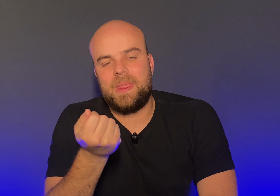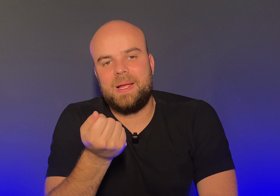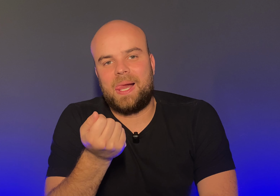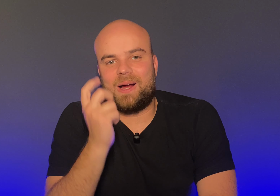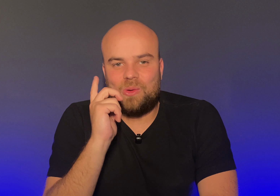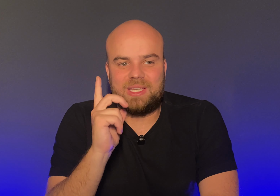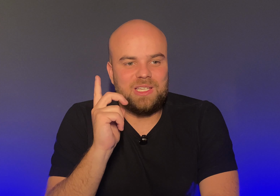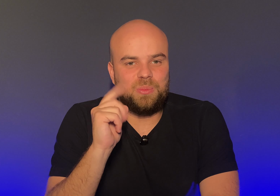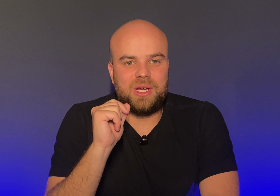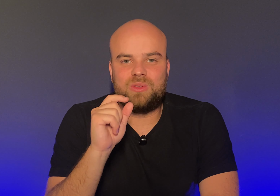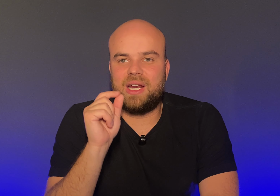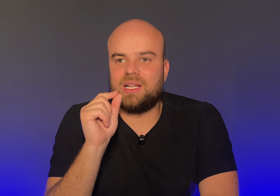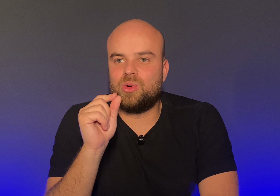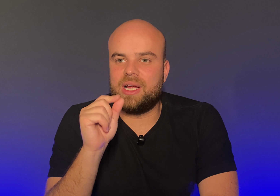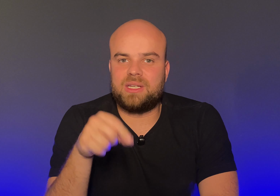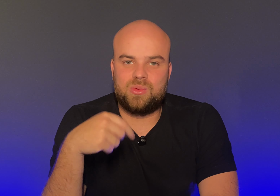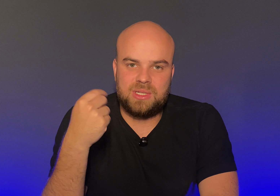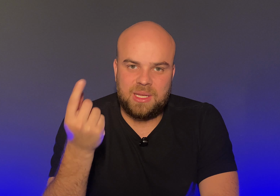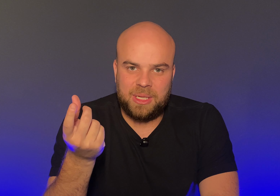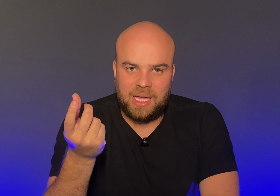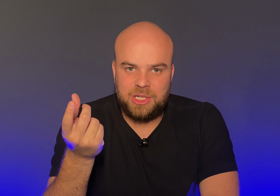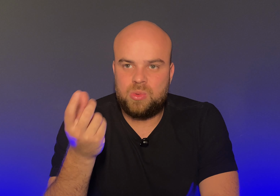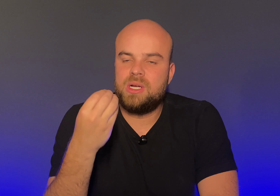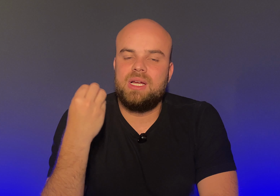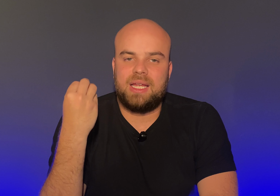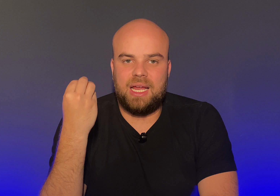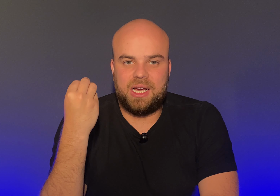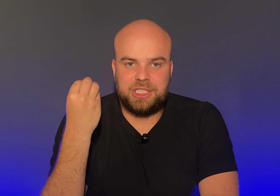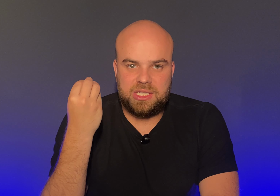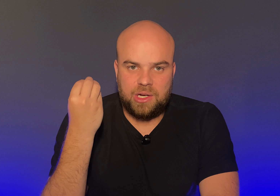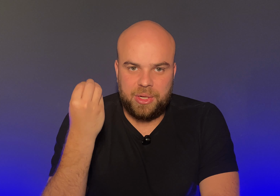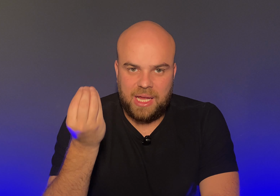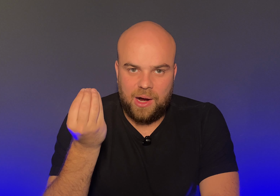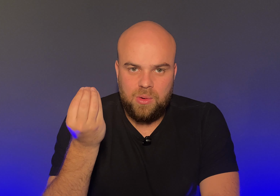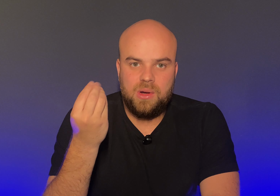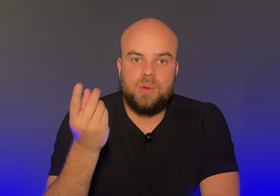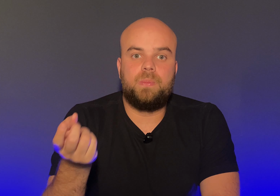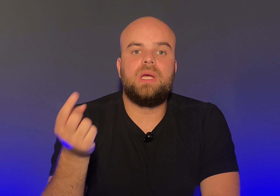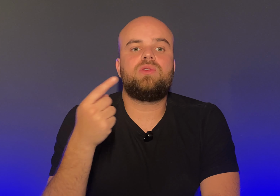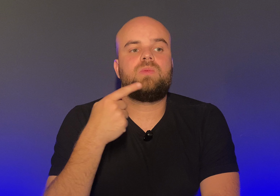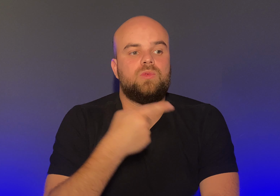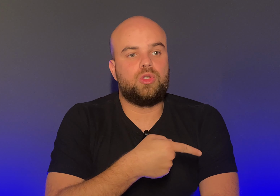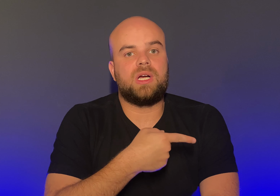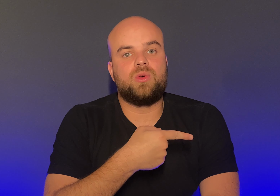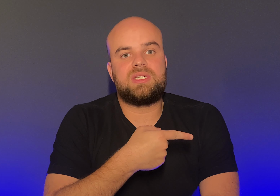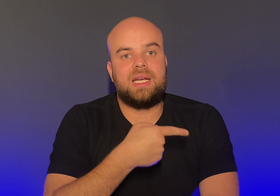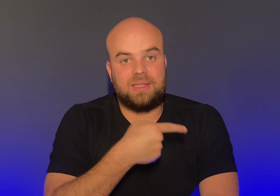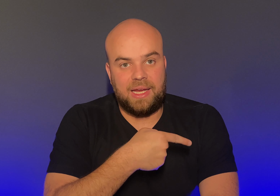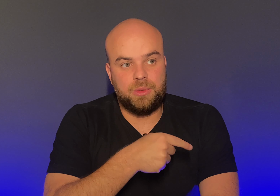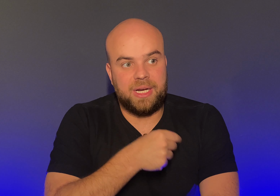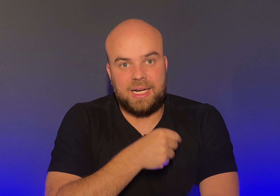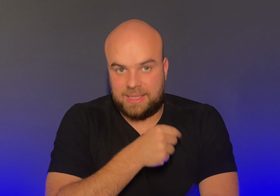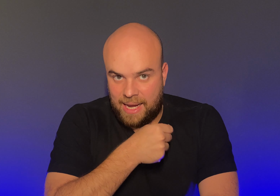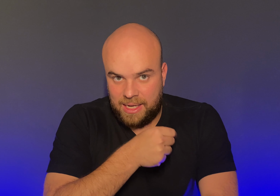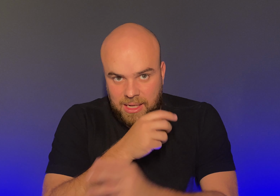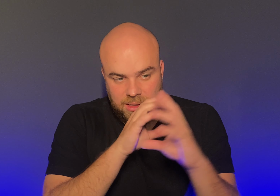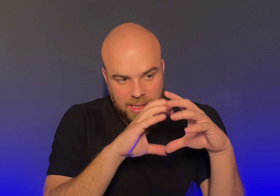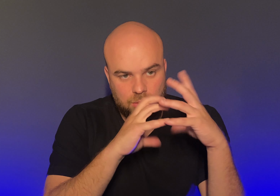acontece porque o treinador entra com sistema tático que ele acredita ser o ideal pelos jogadores que ele tem de maneira técnica né